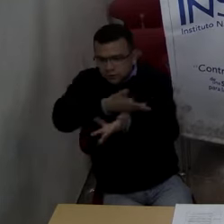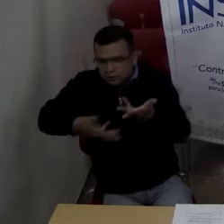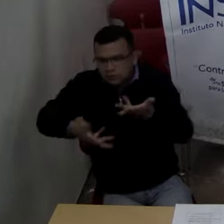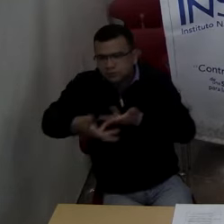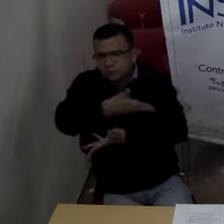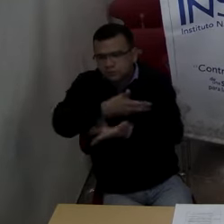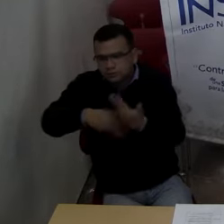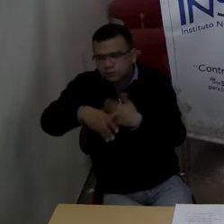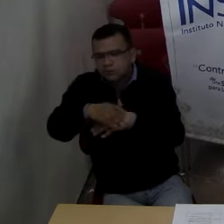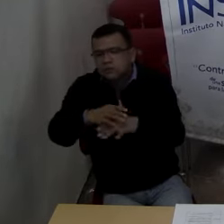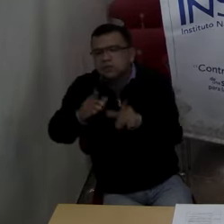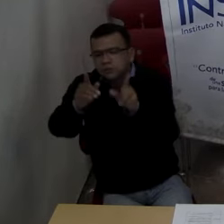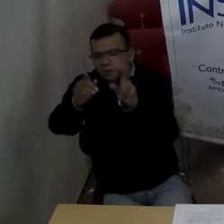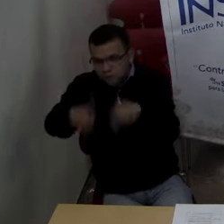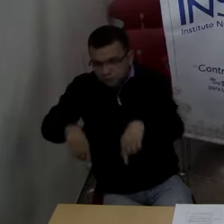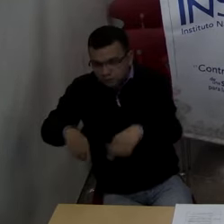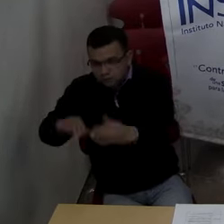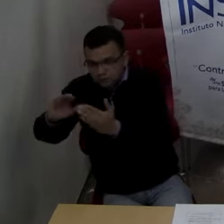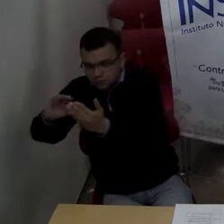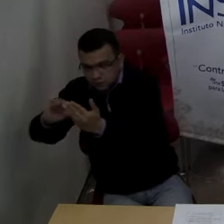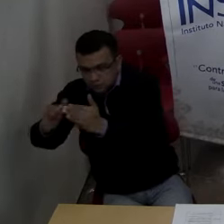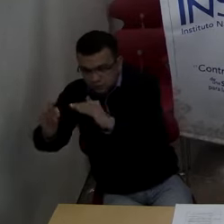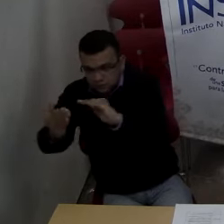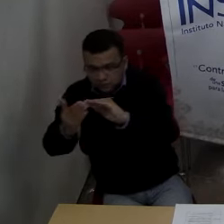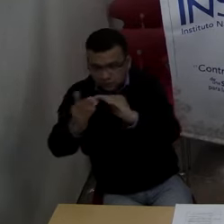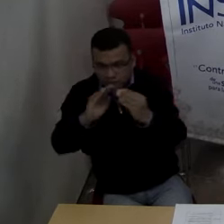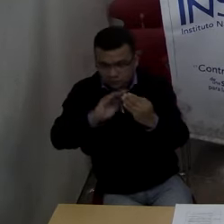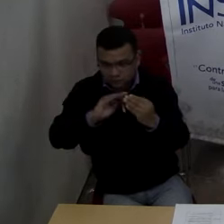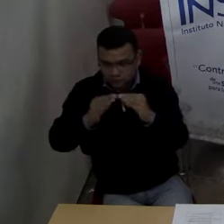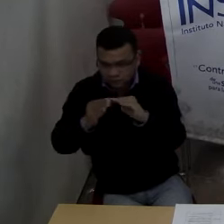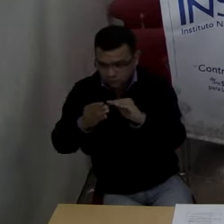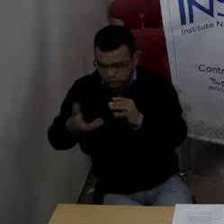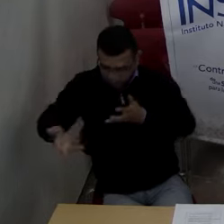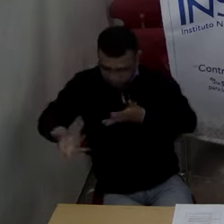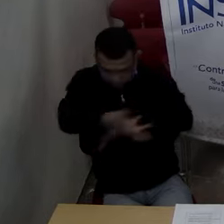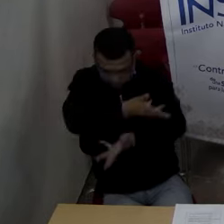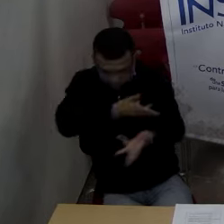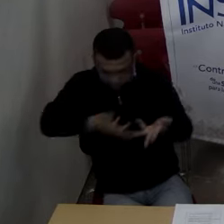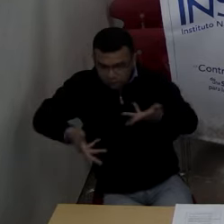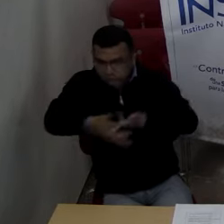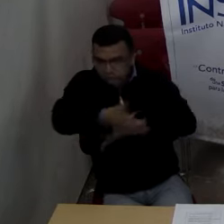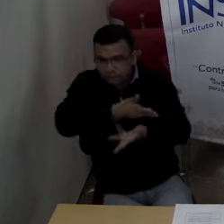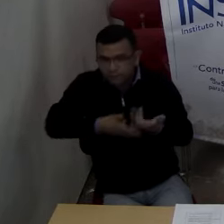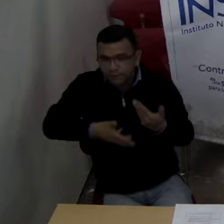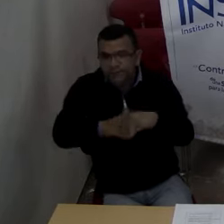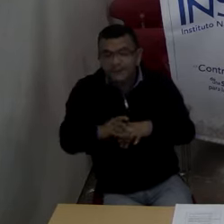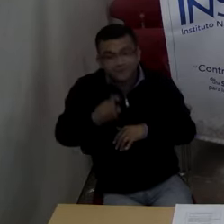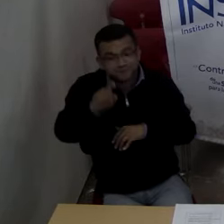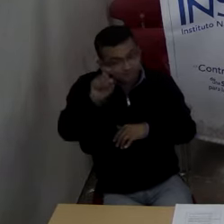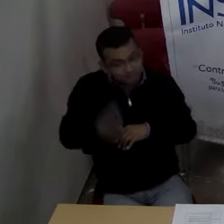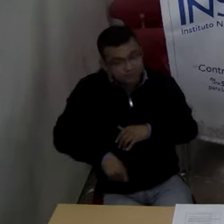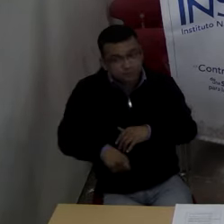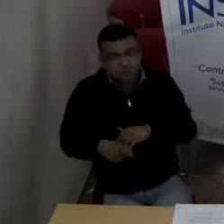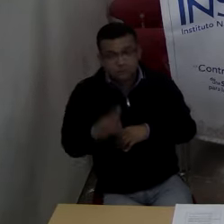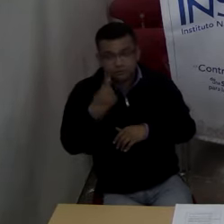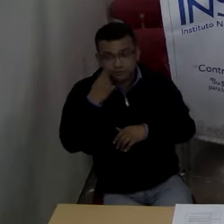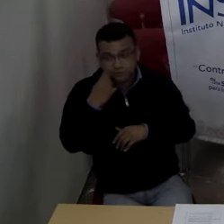Una conducta protectora en la preconcepción debe ser la consejería genética. Algunas de